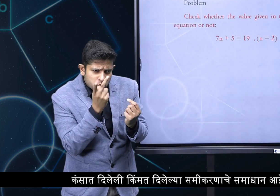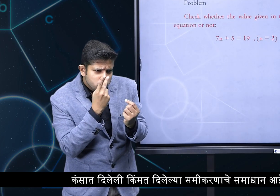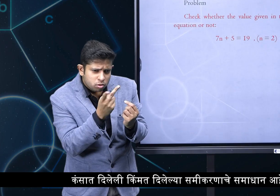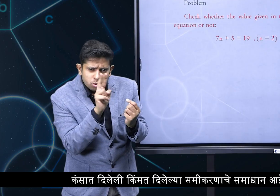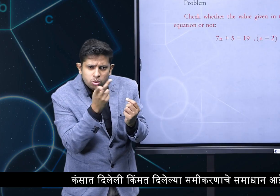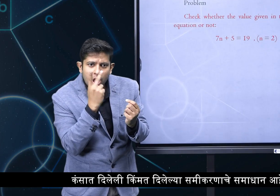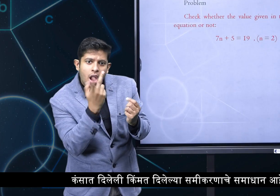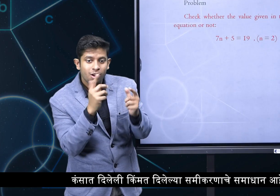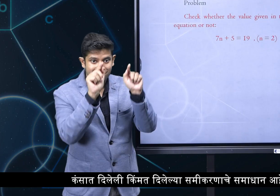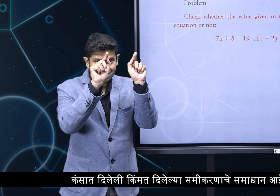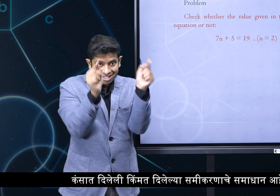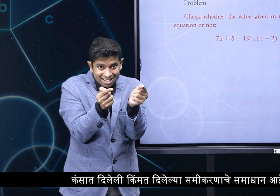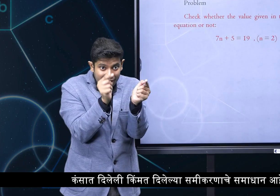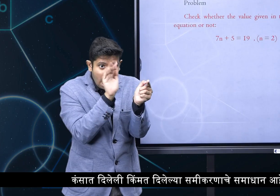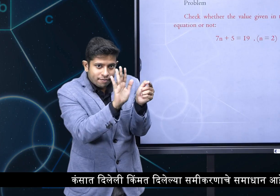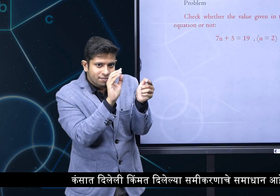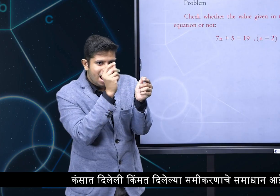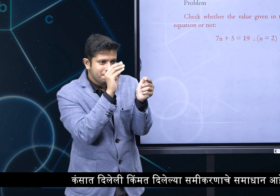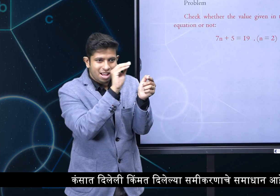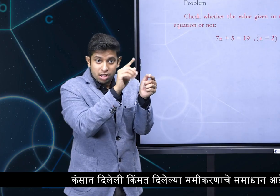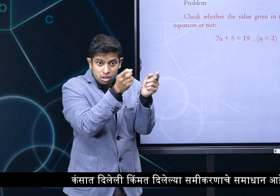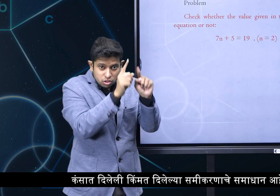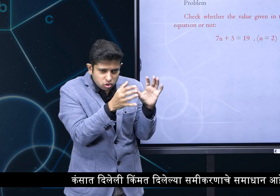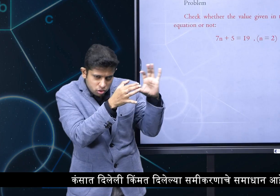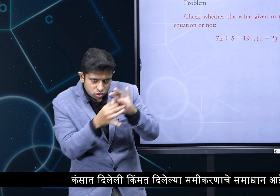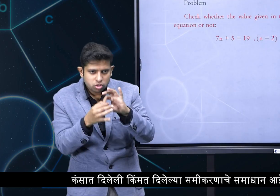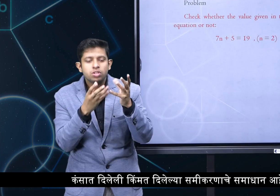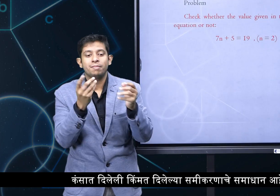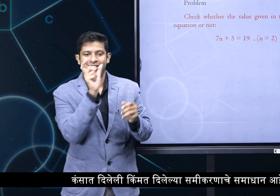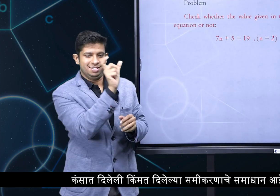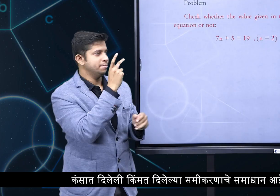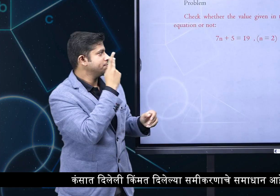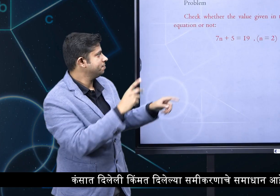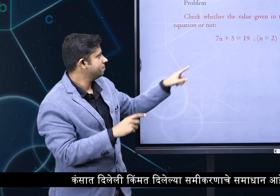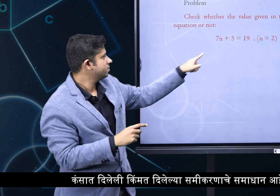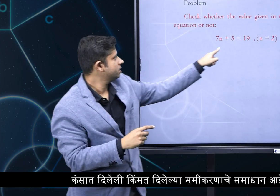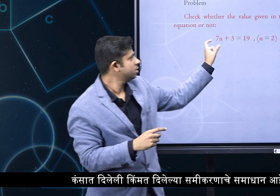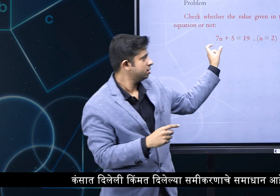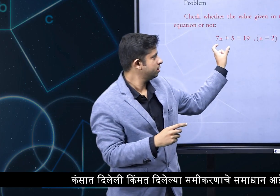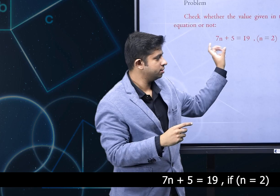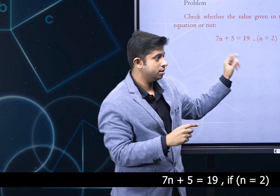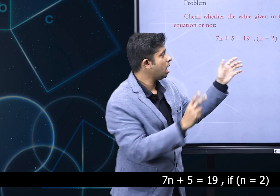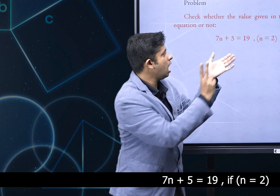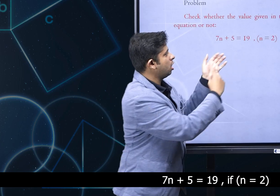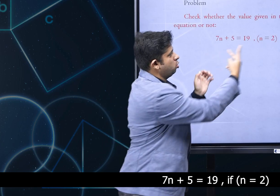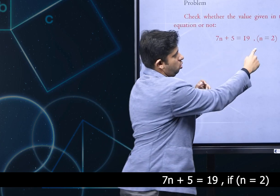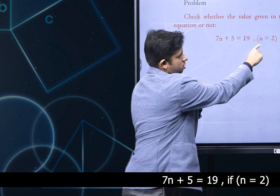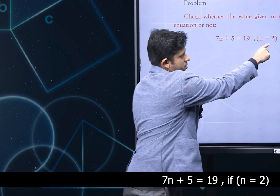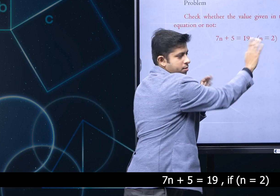कंसात दिलेली किंमत दिलेले समीकरणाचे समाधान आहे की नाही ते तपासूया. 7n plus